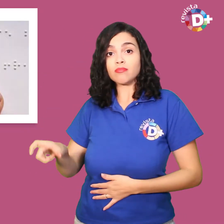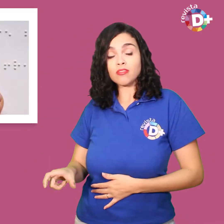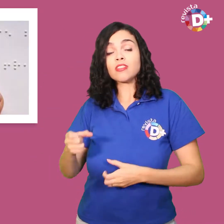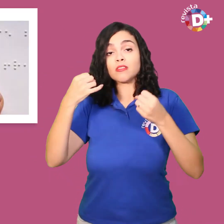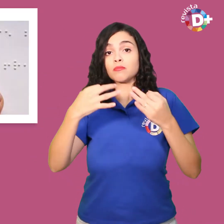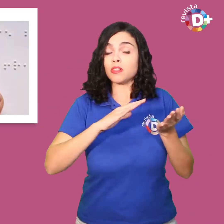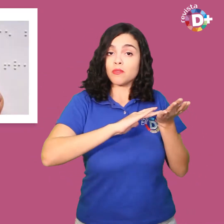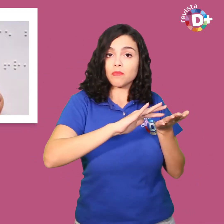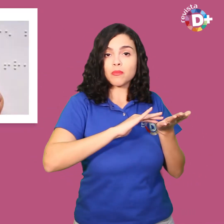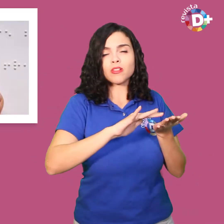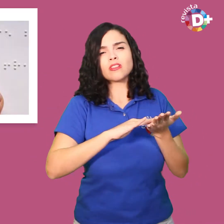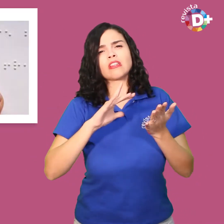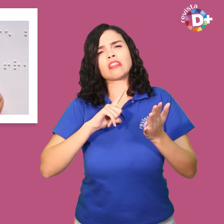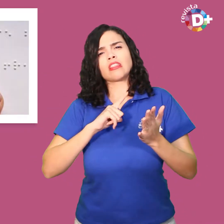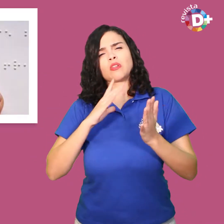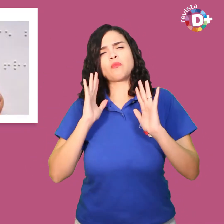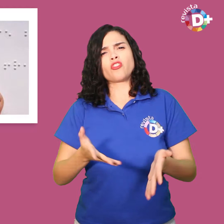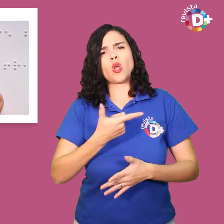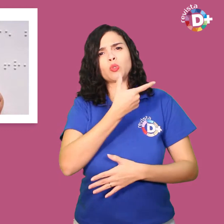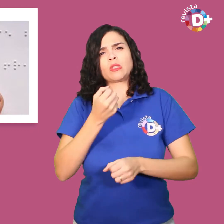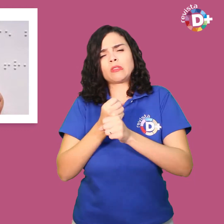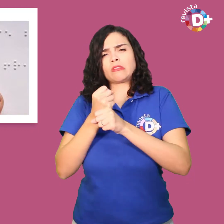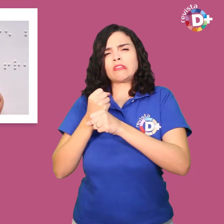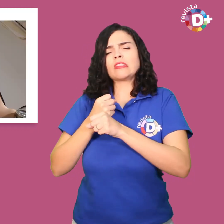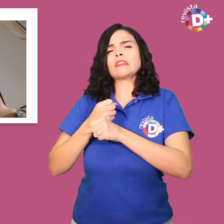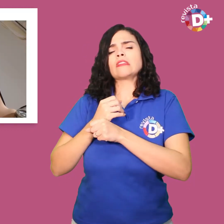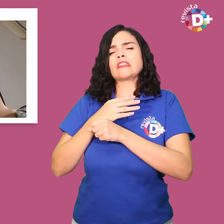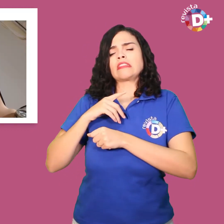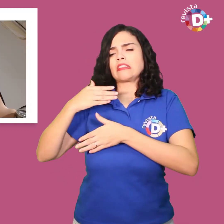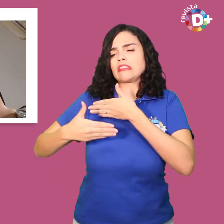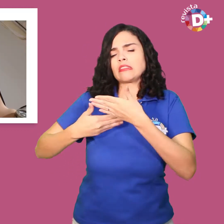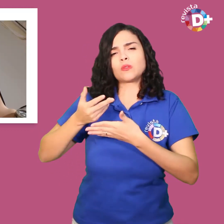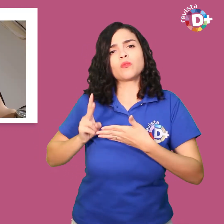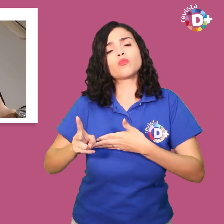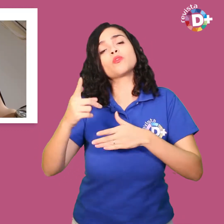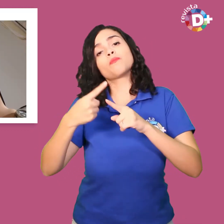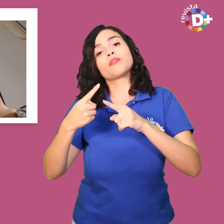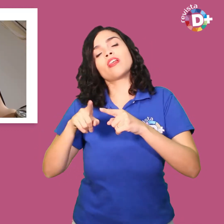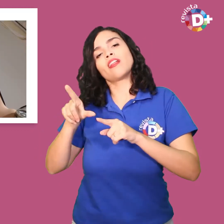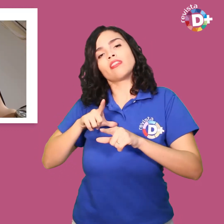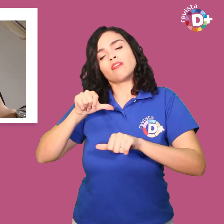que o sistema Braille só resistiu quase 200 anos porque foi se modificando mediante transformações